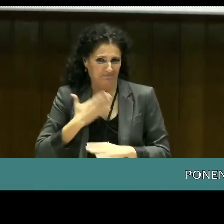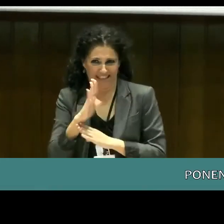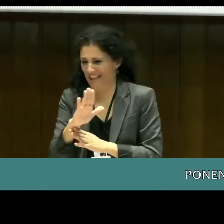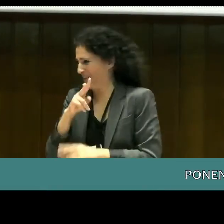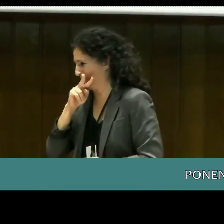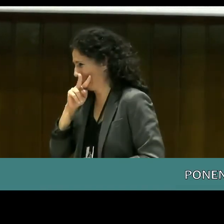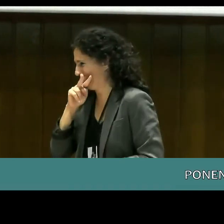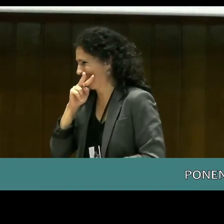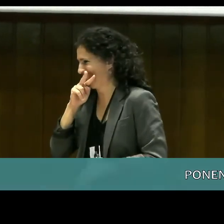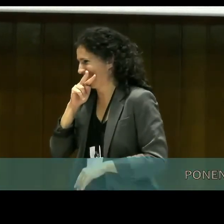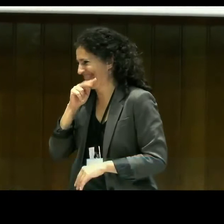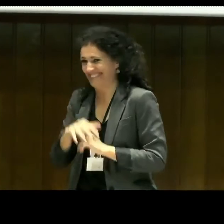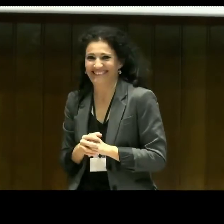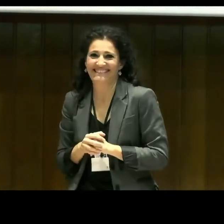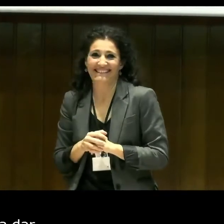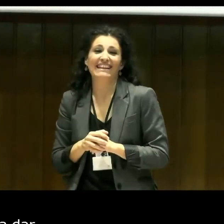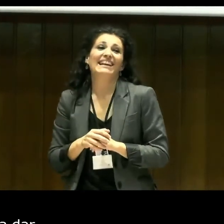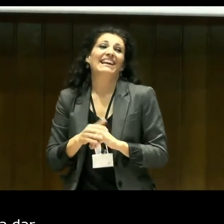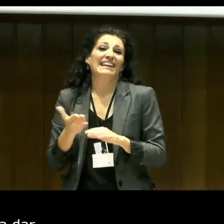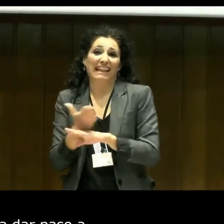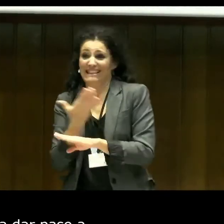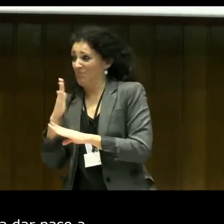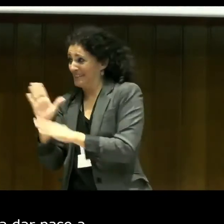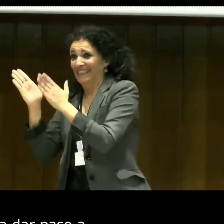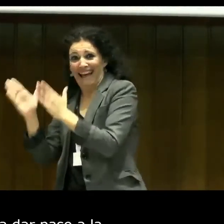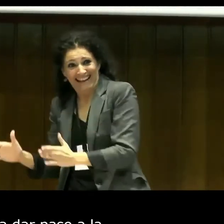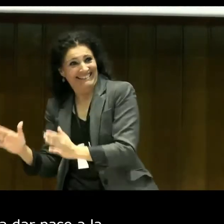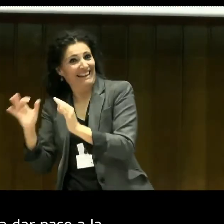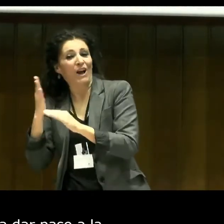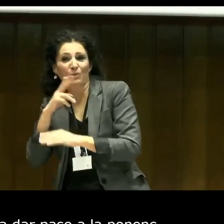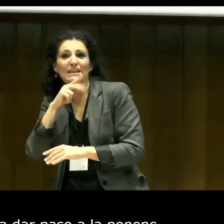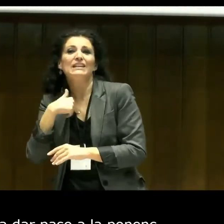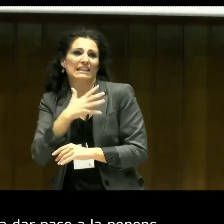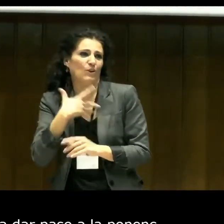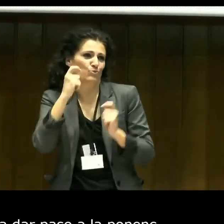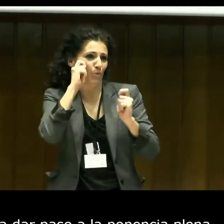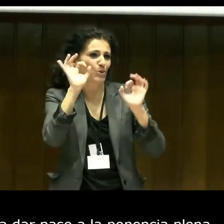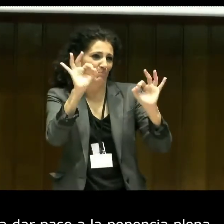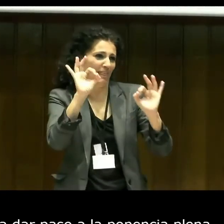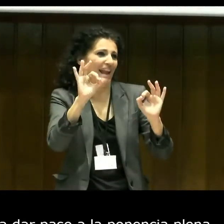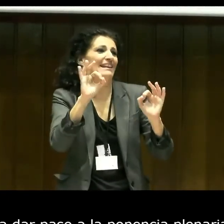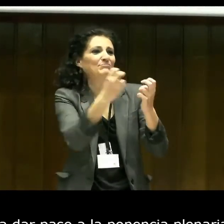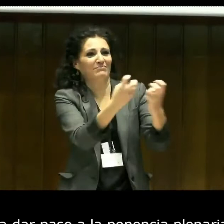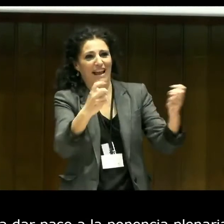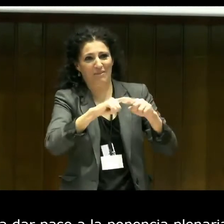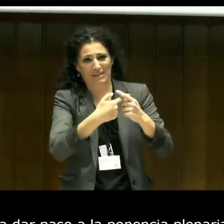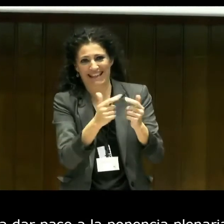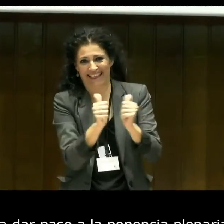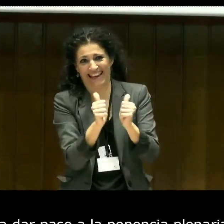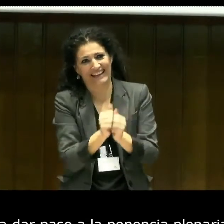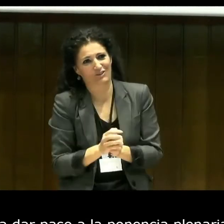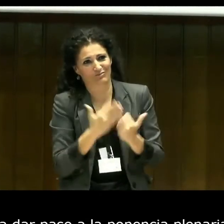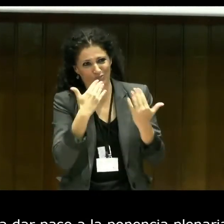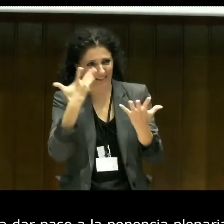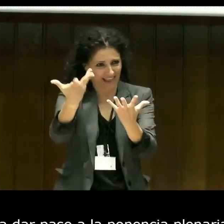Para mí es un placer presentar a Rubén. Y antes de presentar a Rubén, quería lanzar un